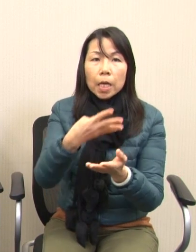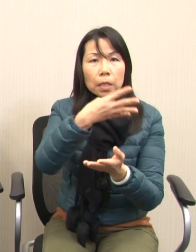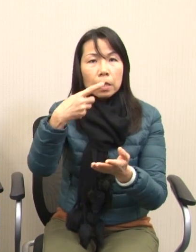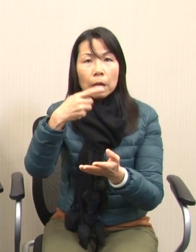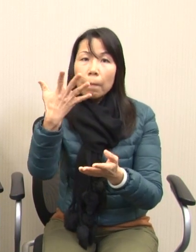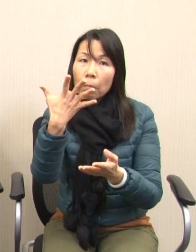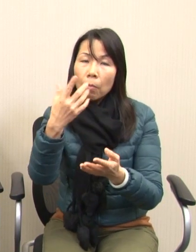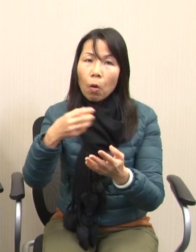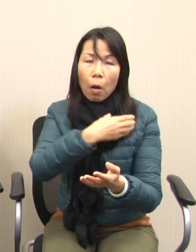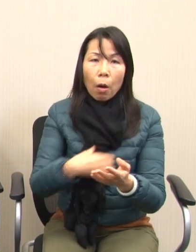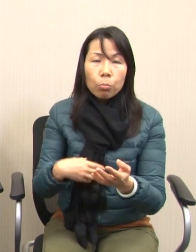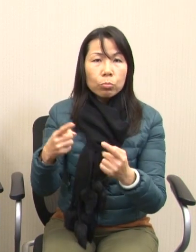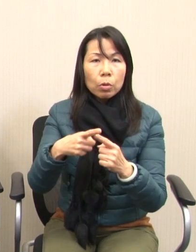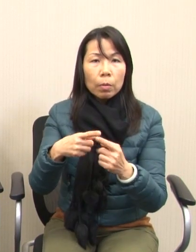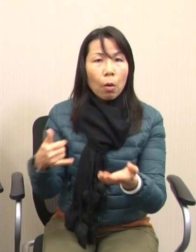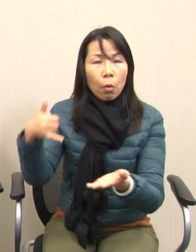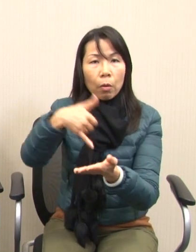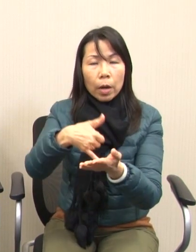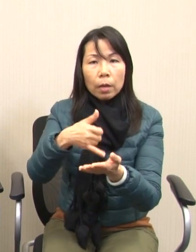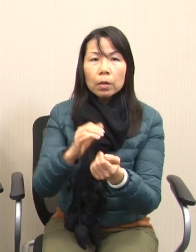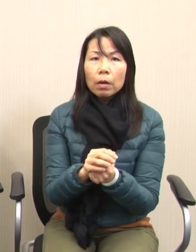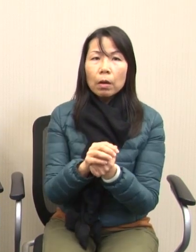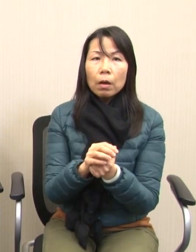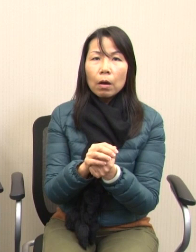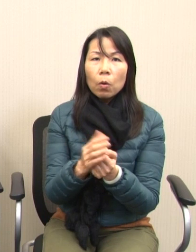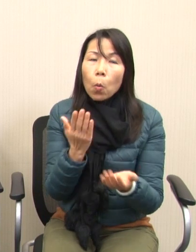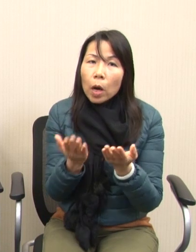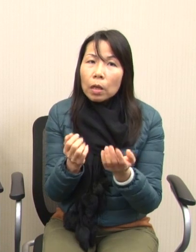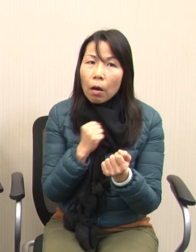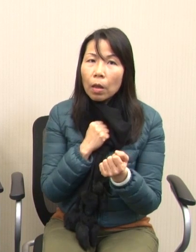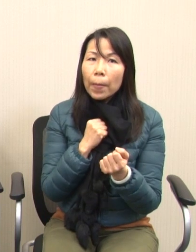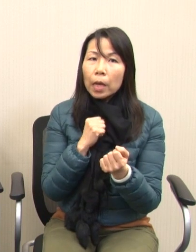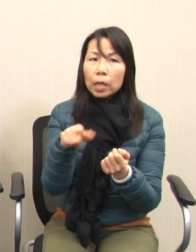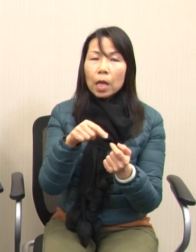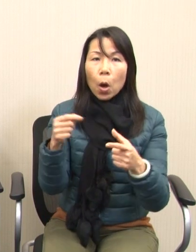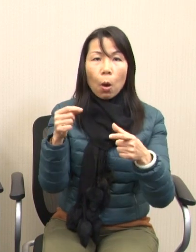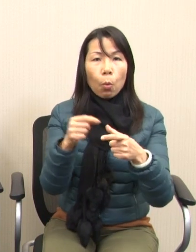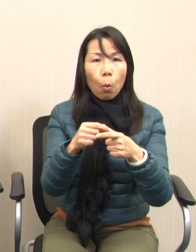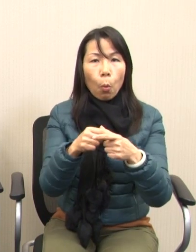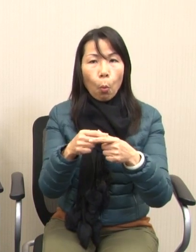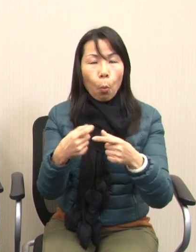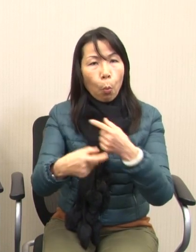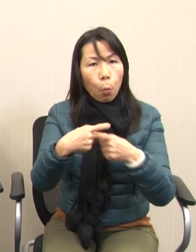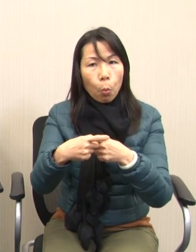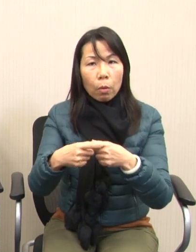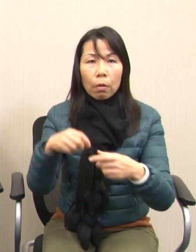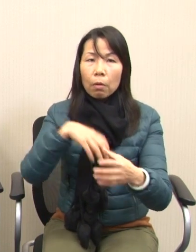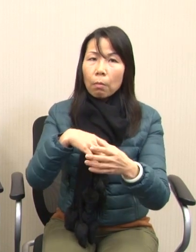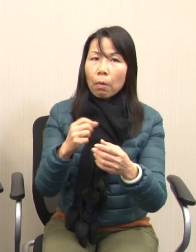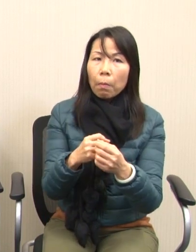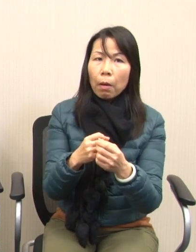樣，我們令到個選舉流選，就是說喂，可能你工商界中間那堆又不知投誰，結果大家都拿不